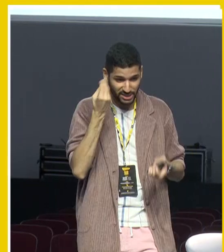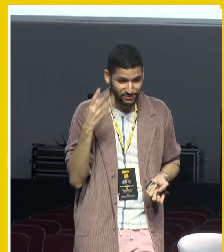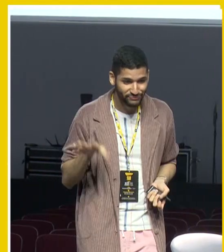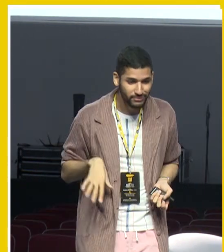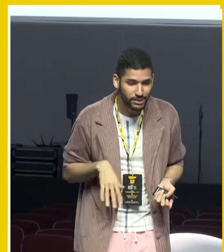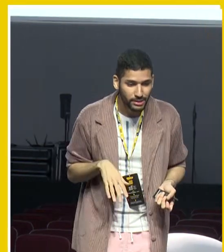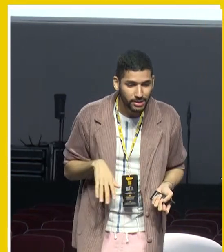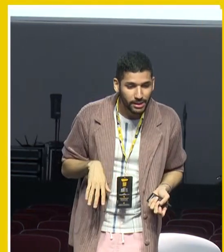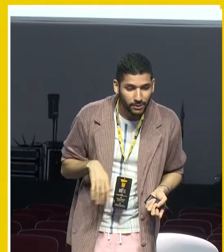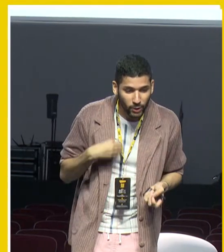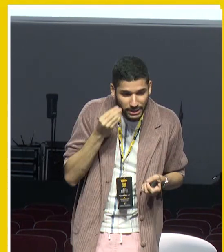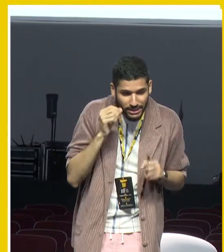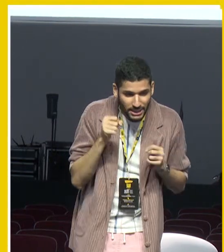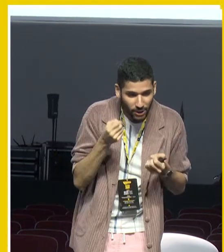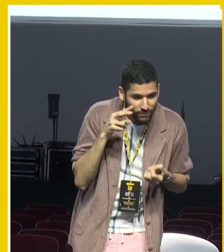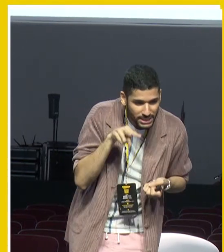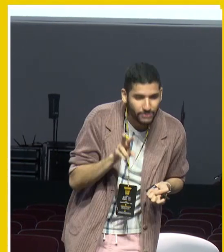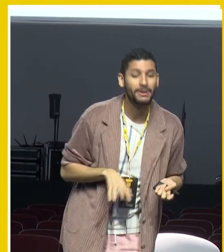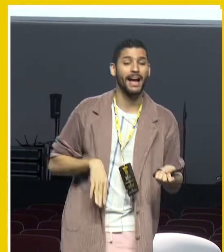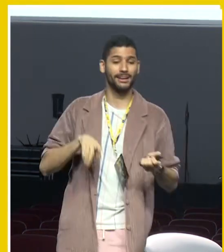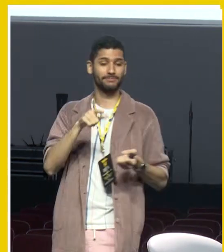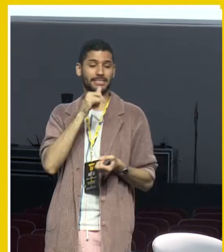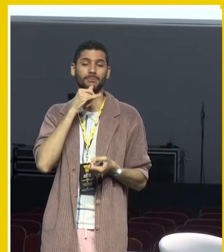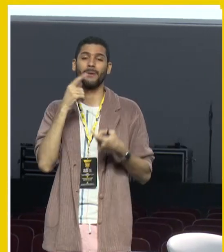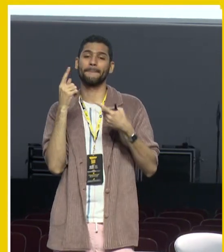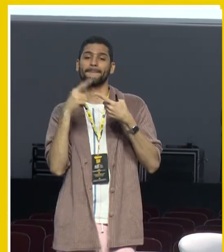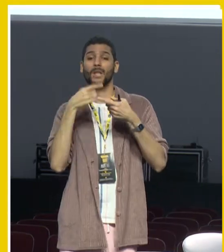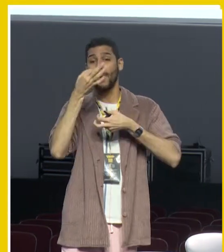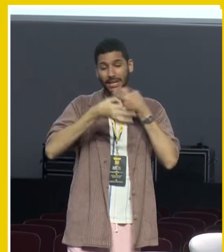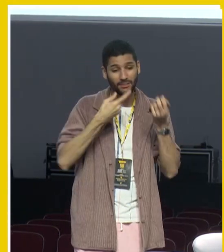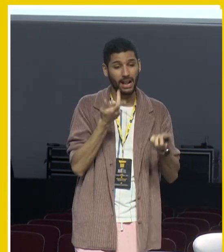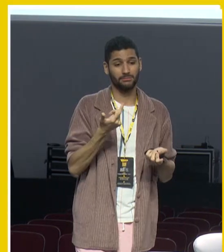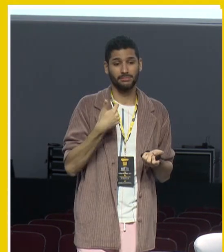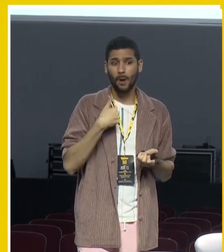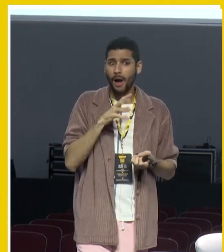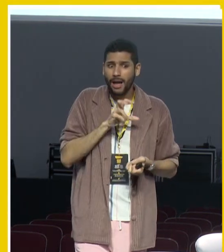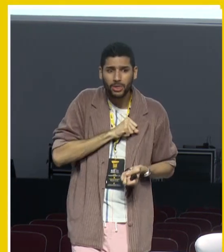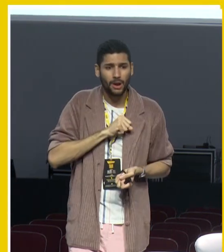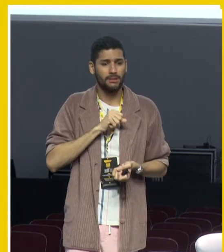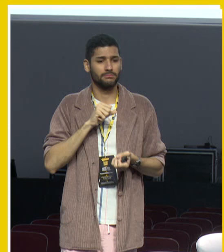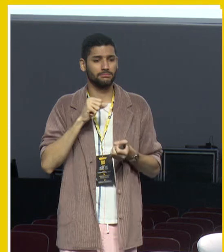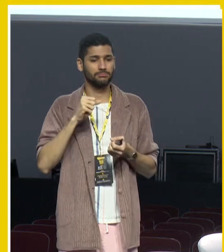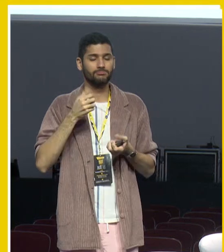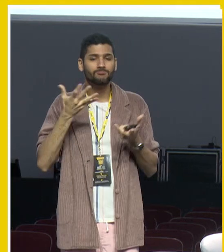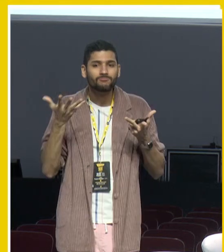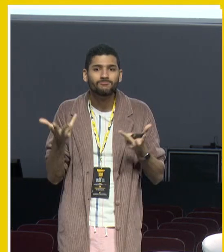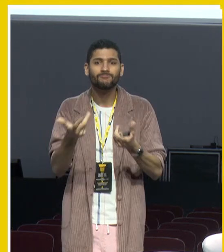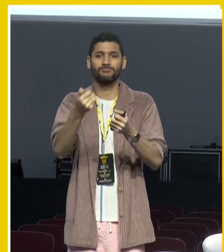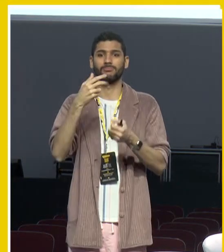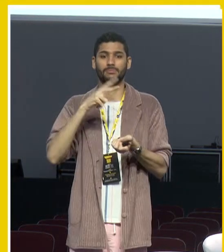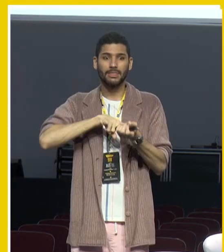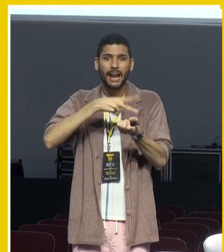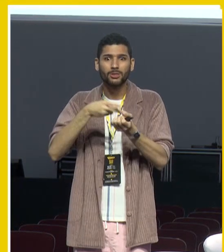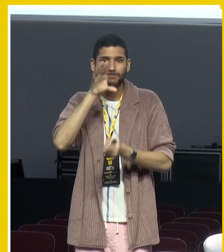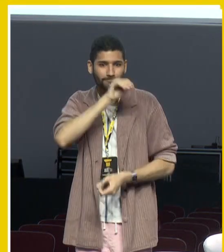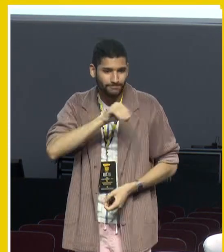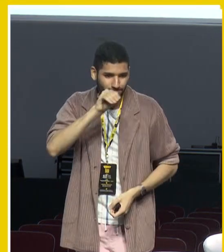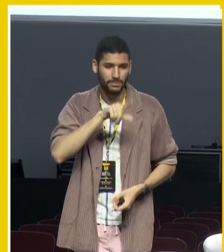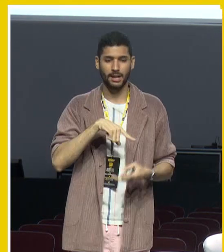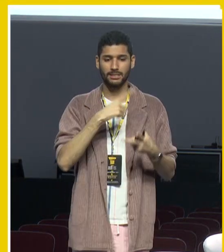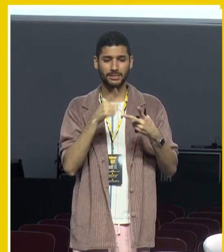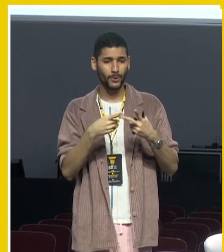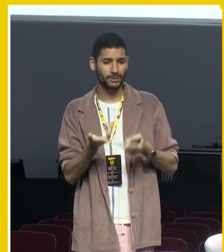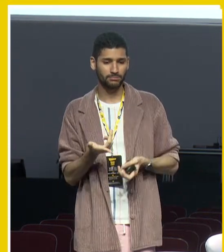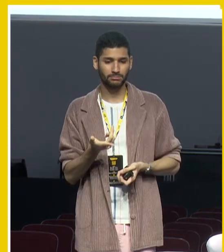eis que se o óculos desculpe eu vou tentar ler aqui muita gente falou da dor em seus